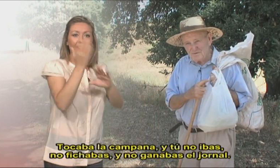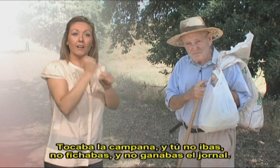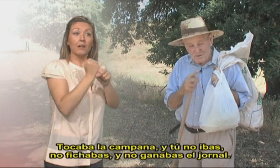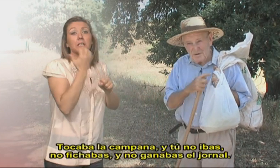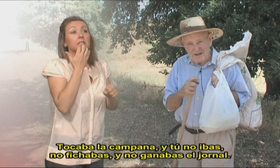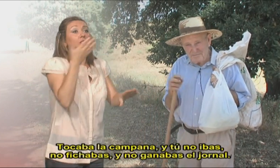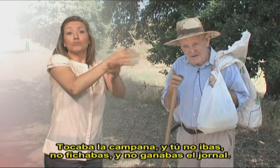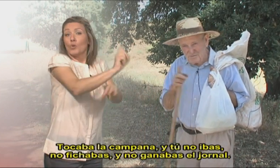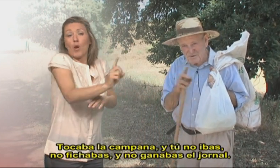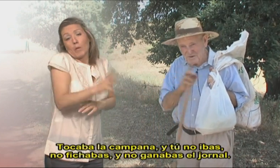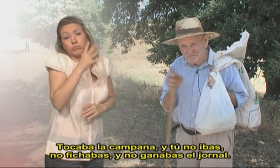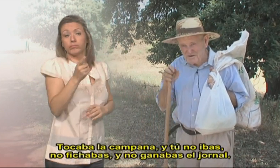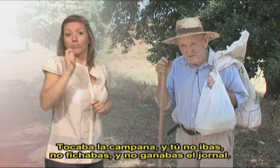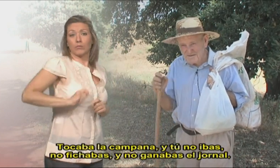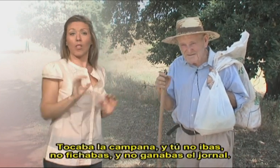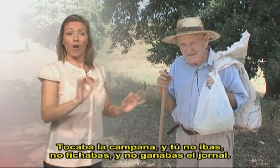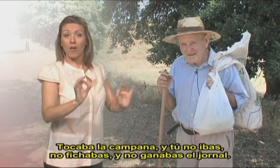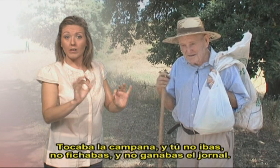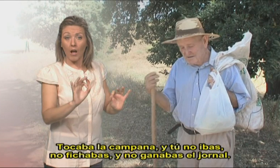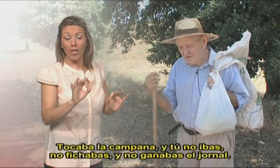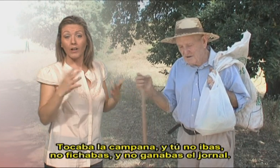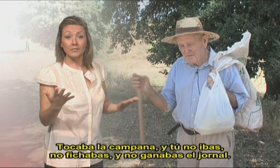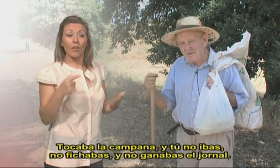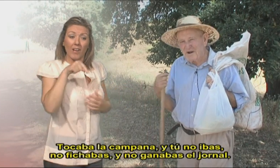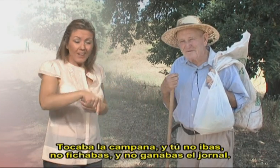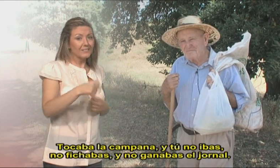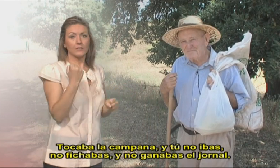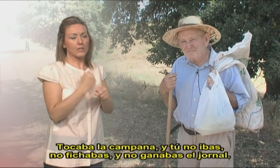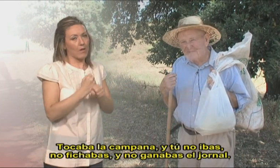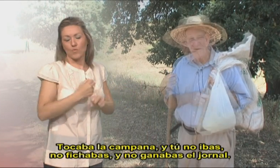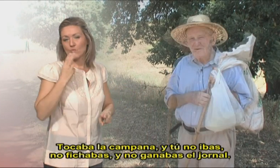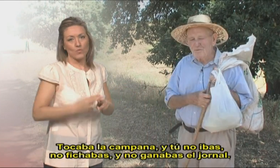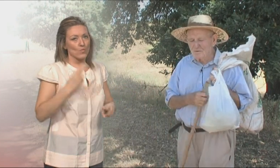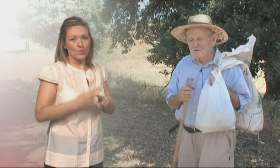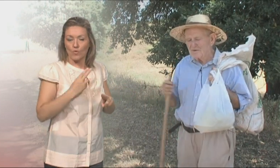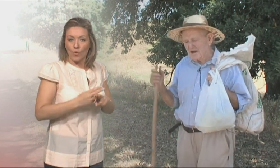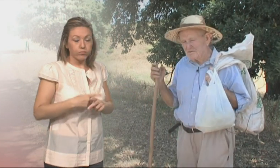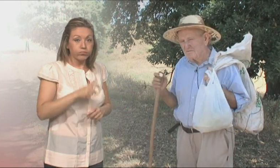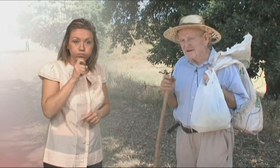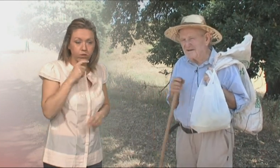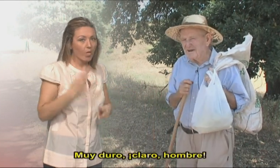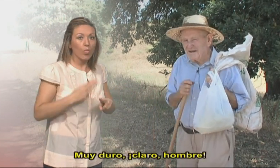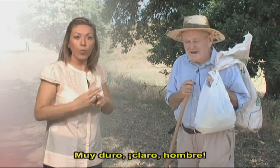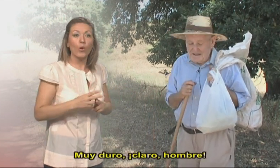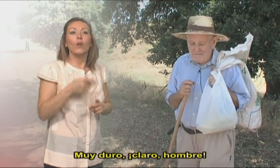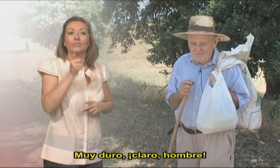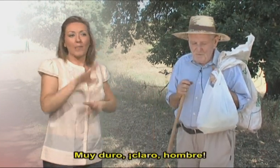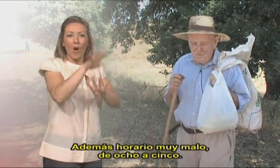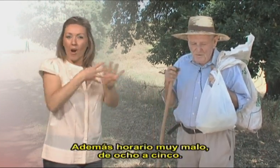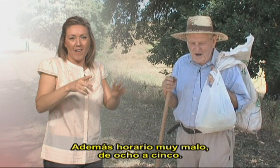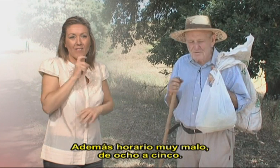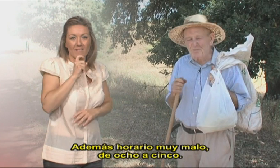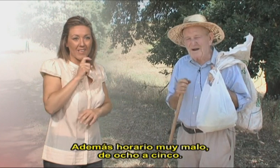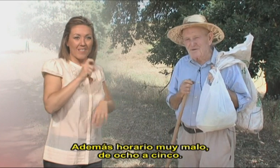tocaba la campana y tú no ibas, no fichaba. No ganaba nada. Muy duro, claro, hombre. Además,